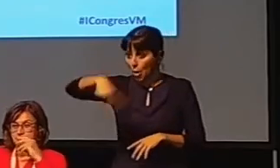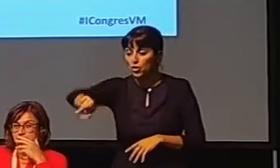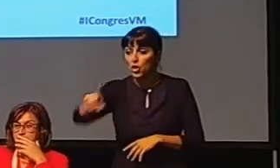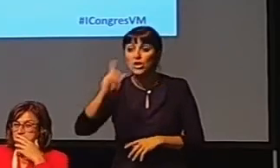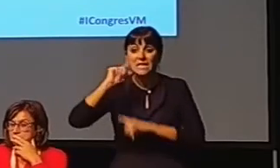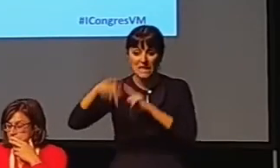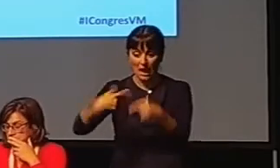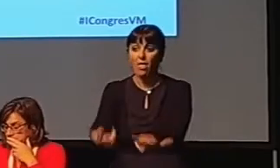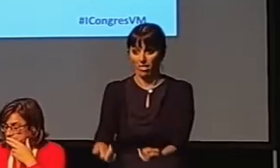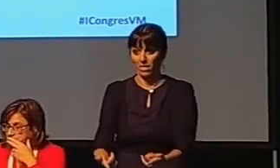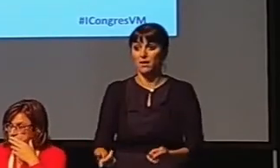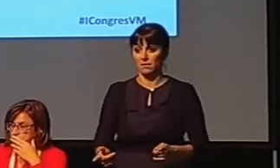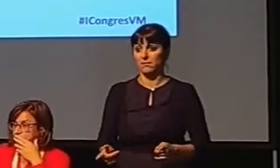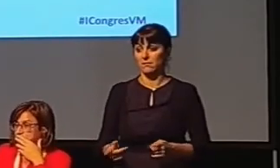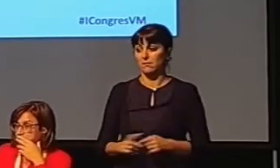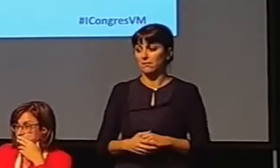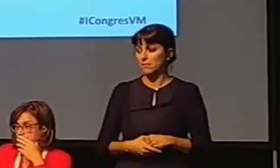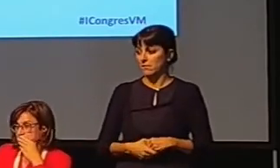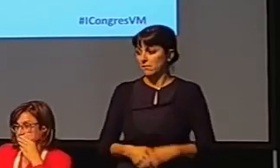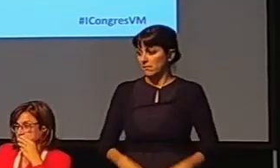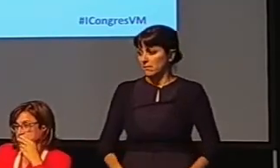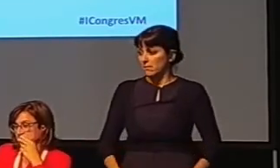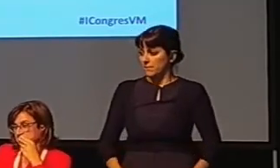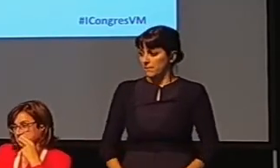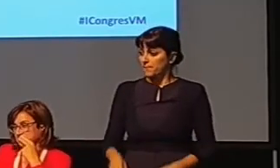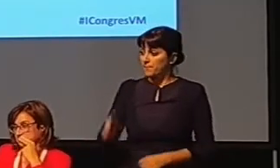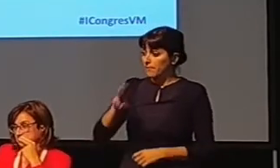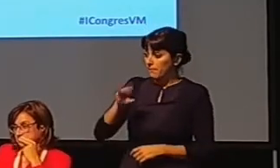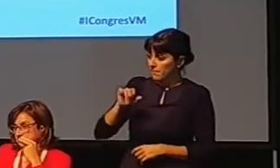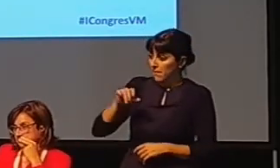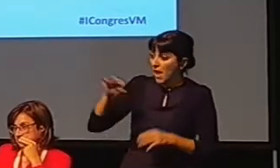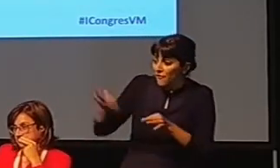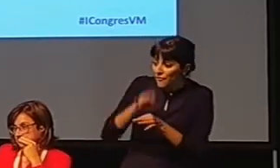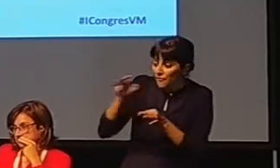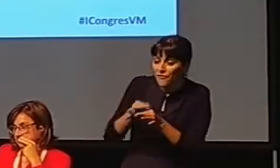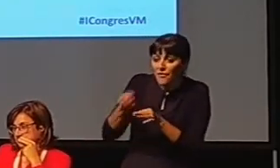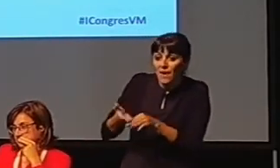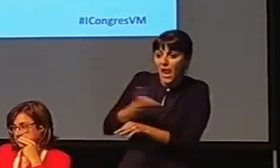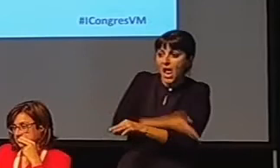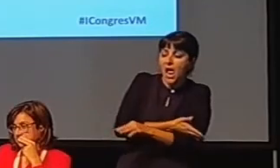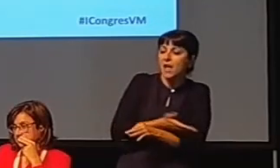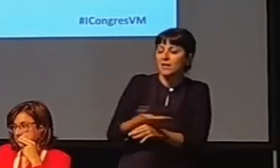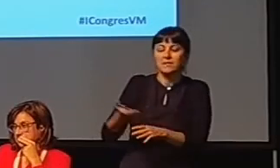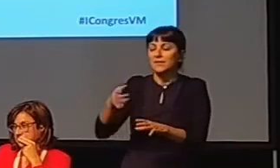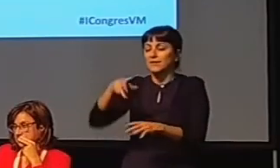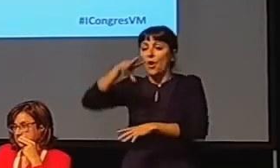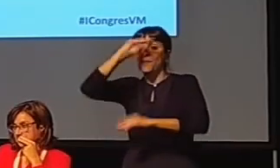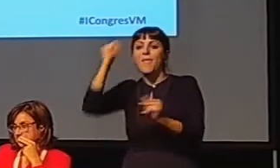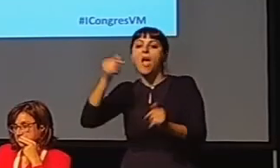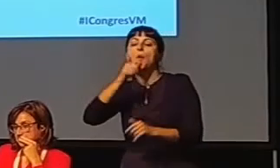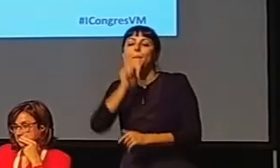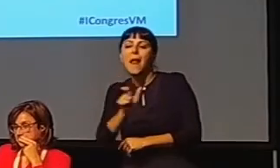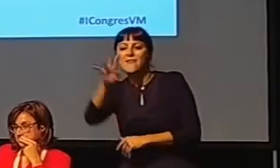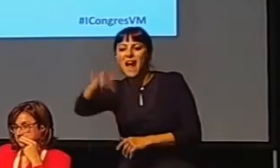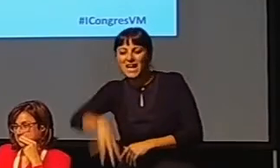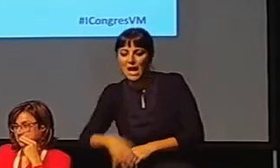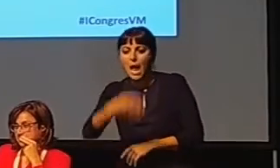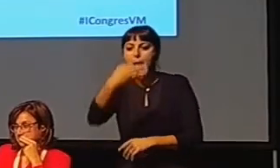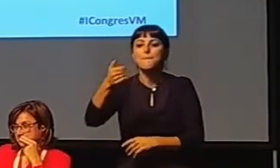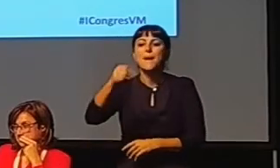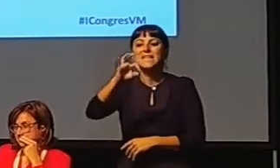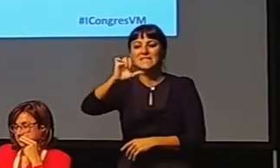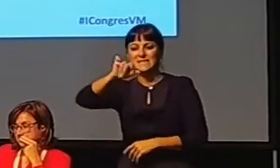estáis en el cotidiano y eso es el que es. Hilar... filar, enfilar, o com això, vale?